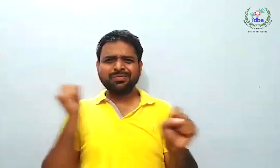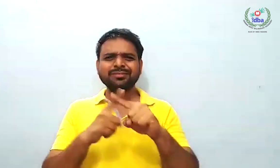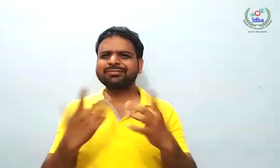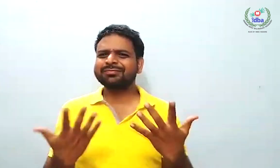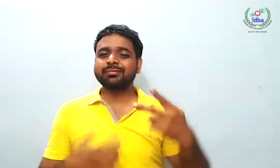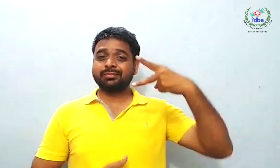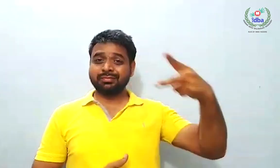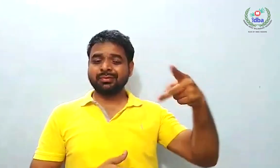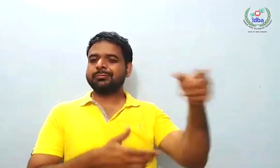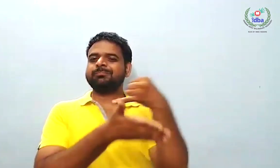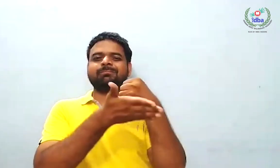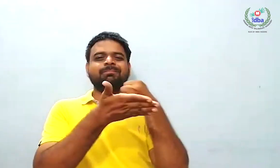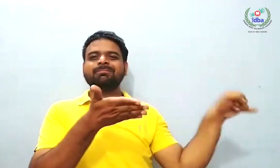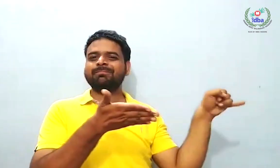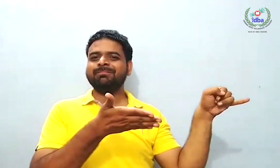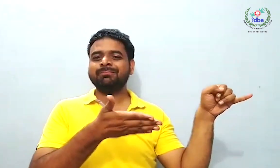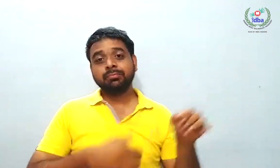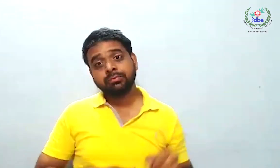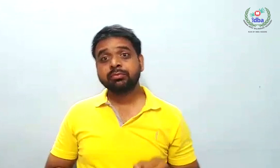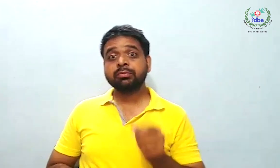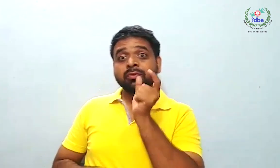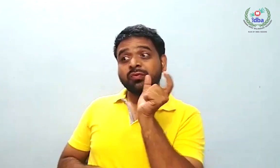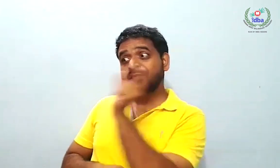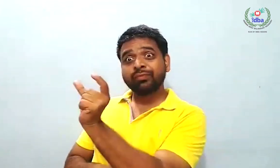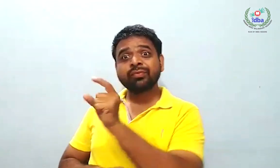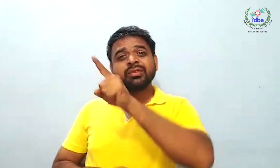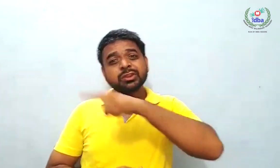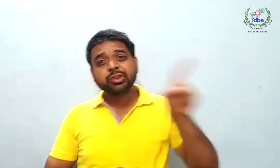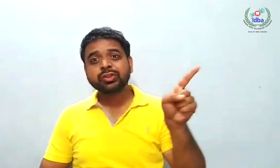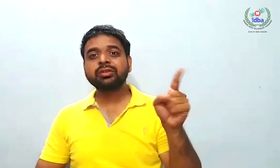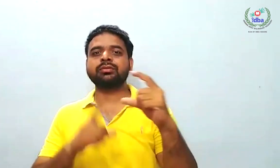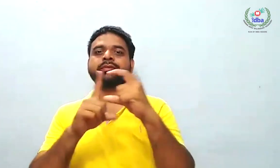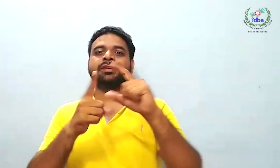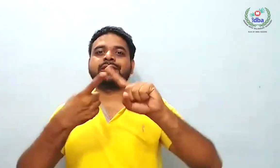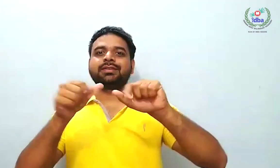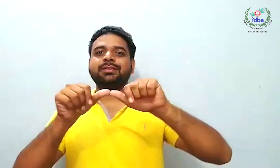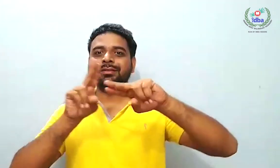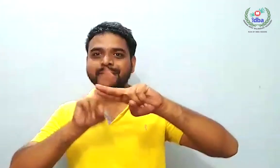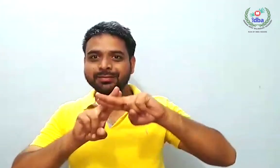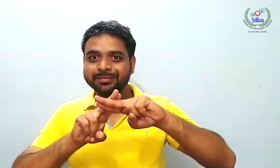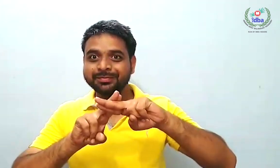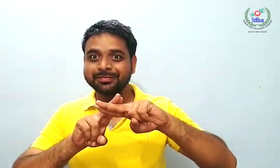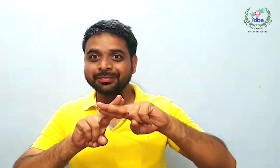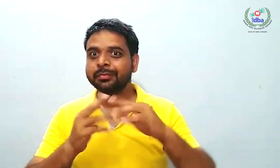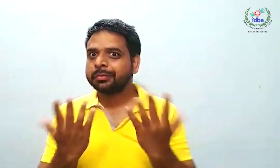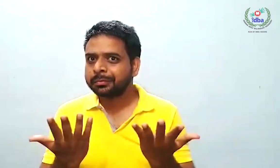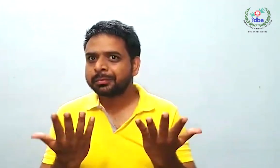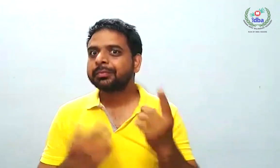बिल्कुल गलत है। इसीलिए ये दोनों ही कारण नहीं है और गलत हुए। बधिरों को संबोधित करने का सही शब्द और सही